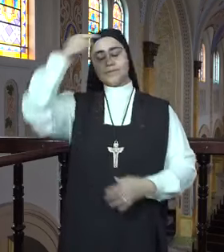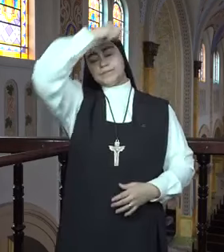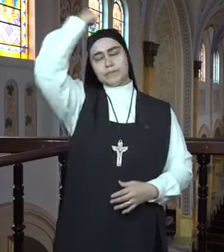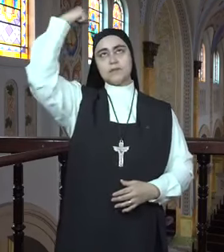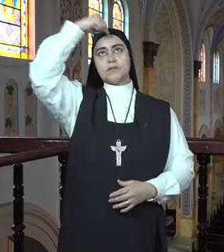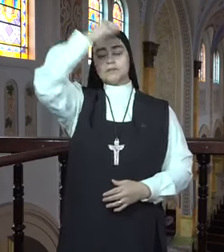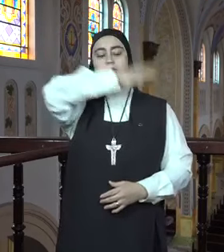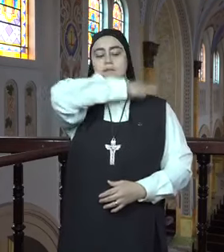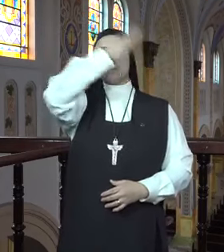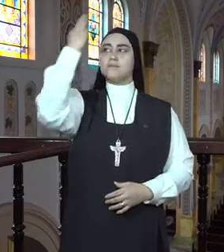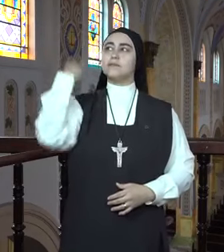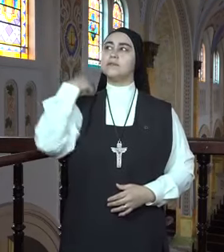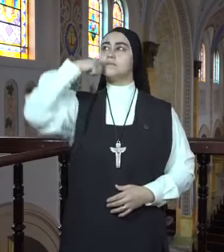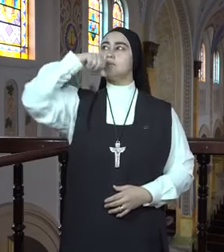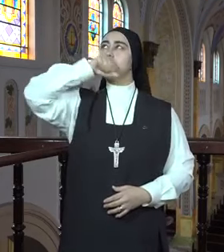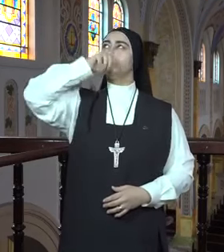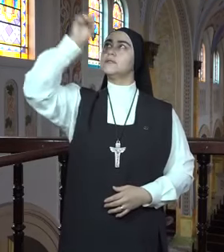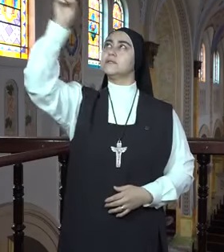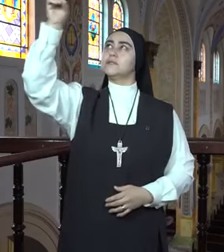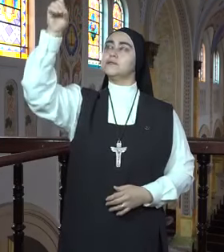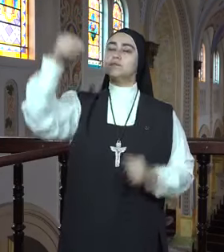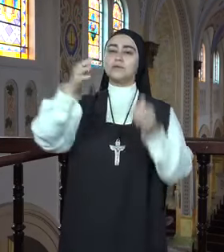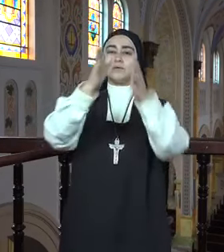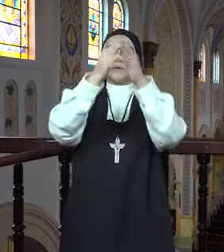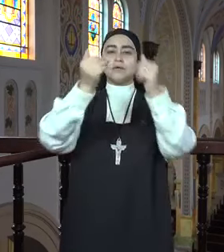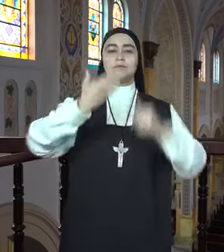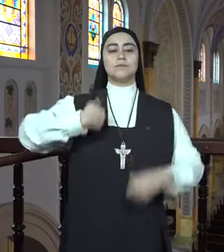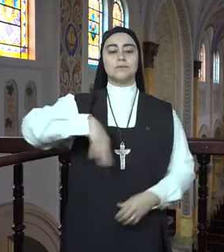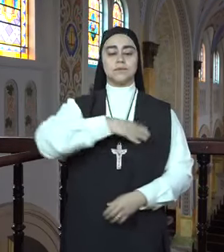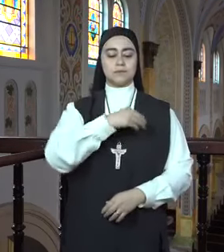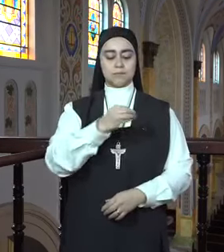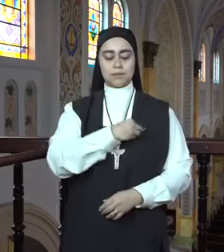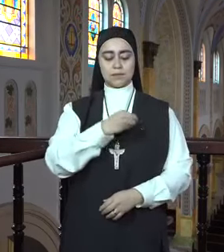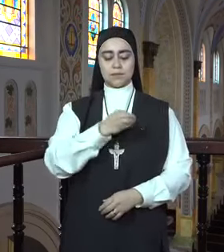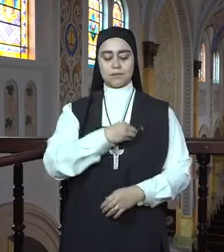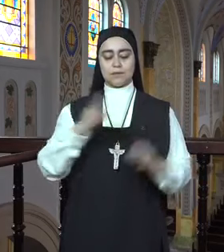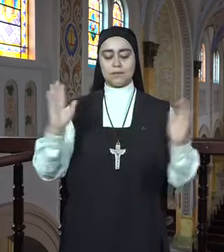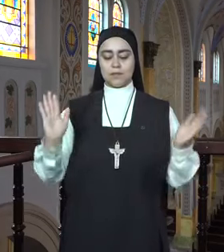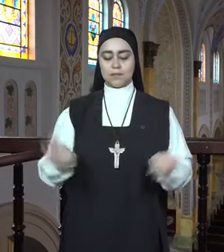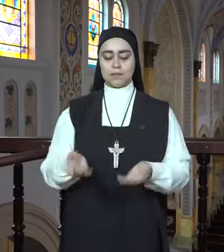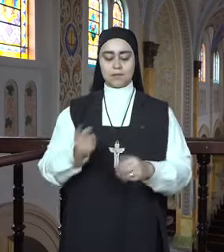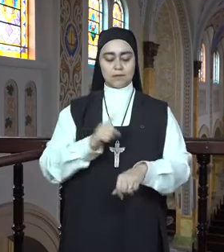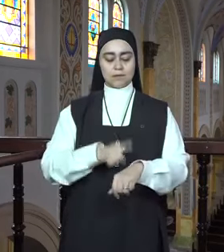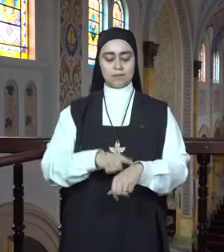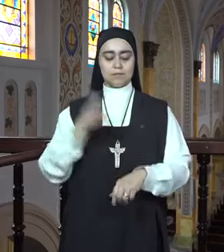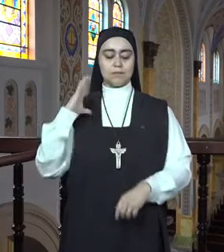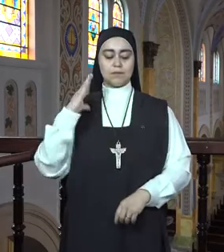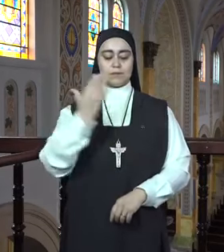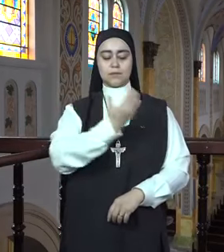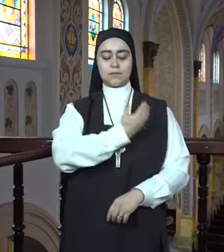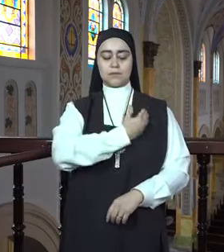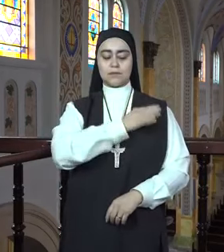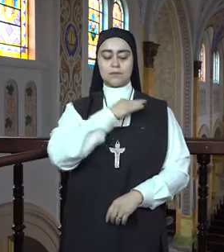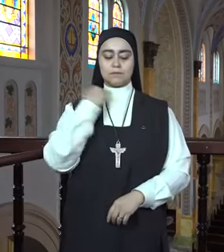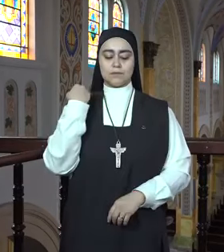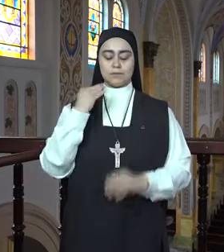Jesus. Santa Maria, Mãe de Deus, rogai por nós, pecadores, agora e na hora de